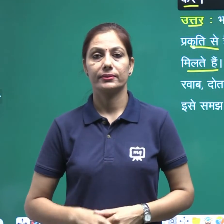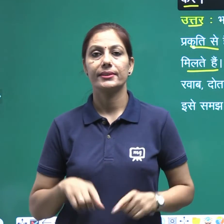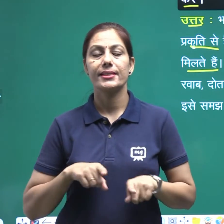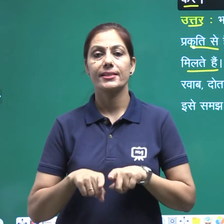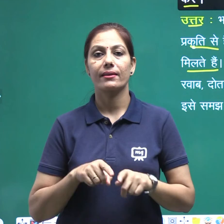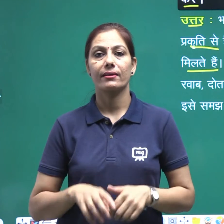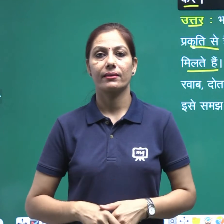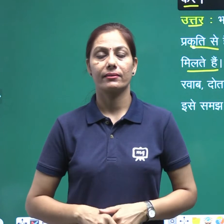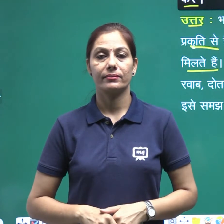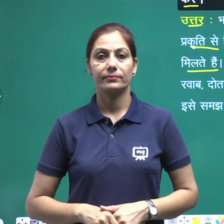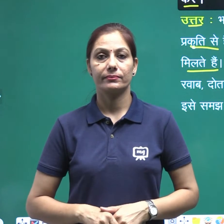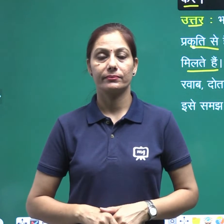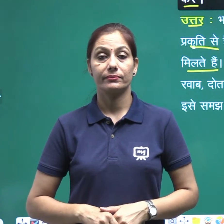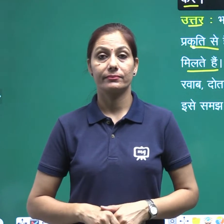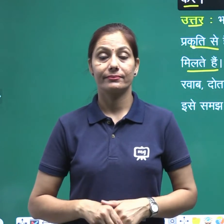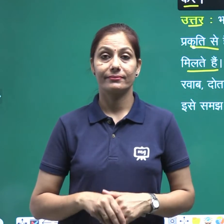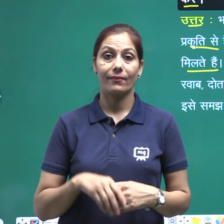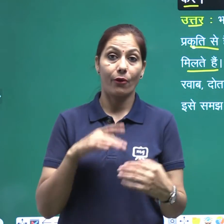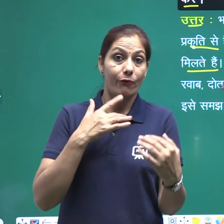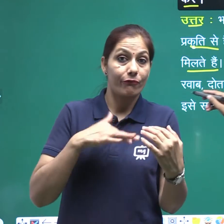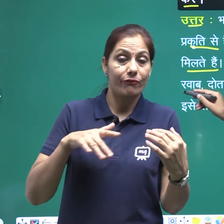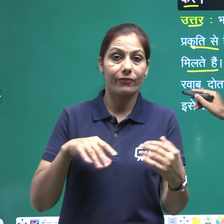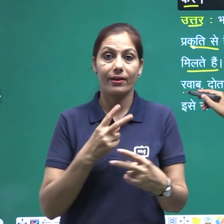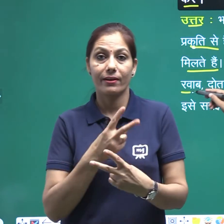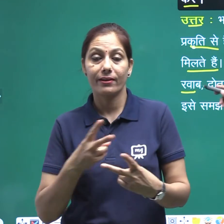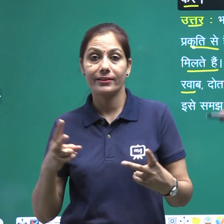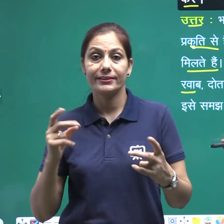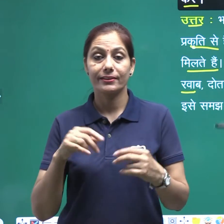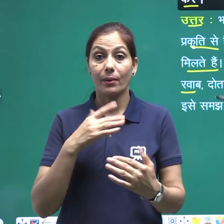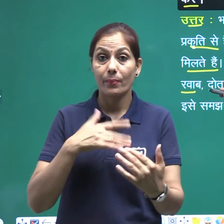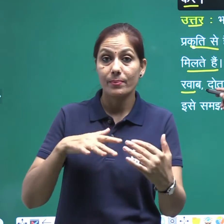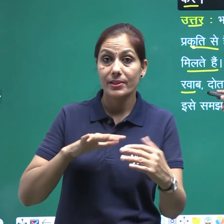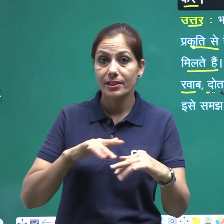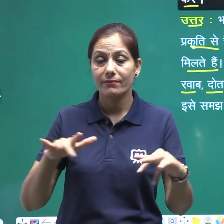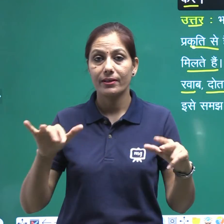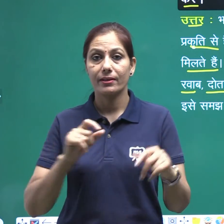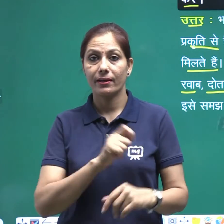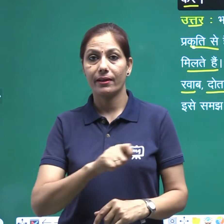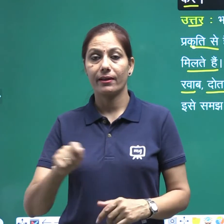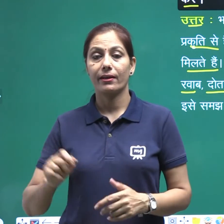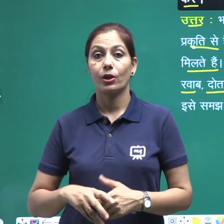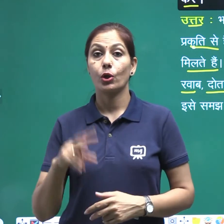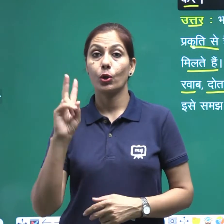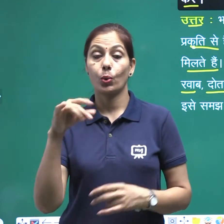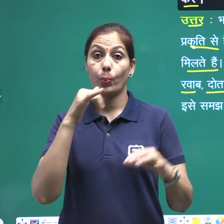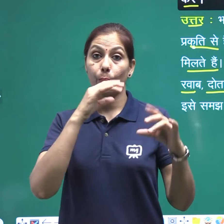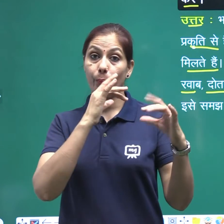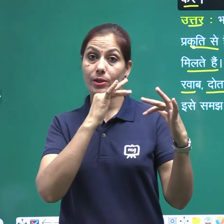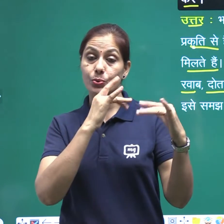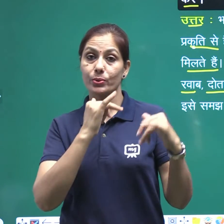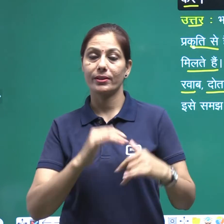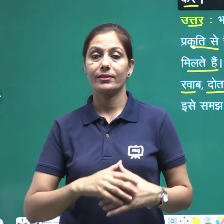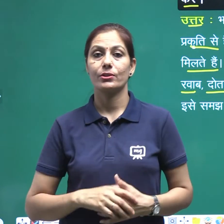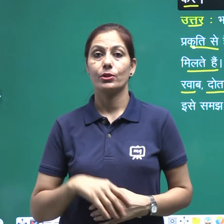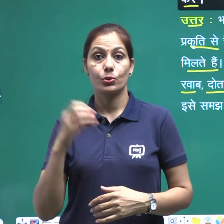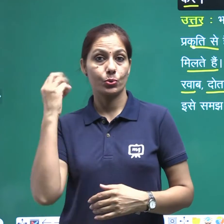जैसे वीणा, जल तरंग, रवाब, दो तार या